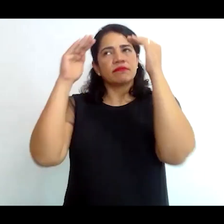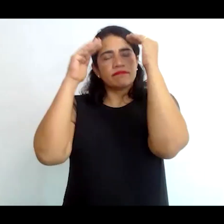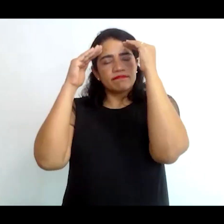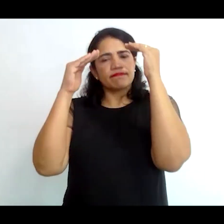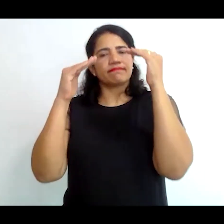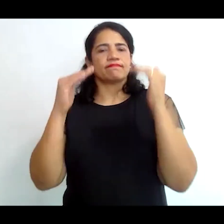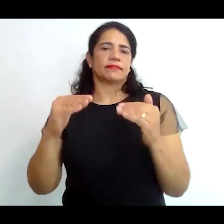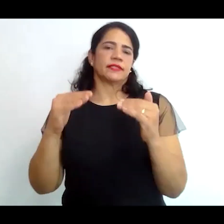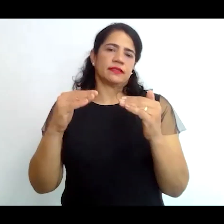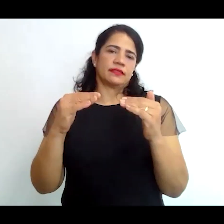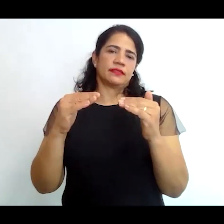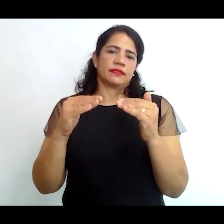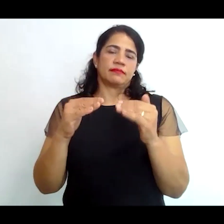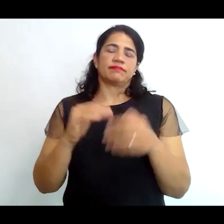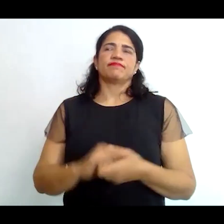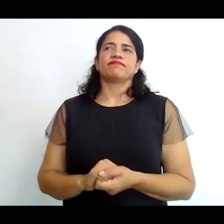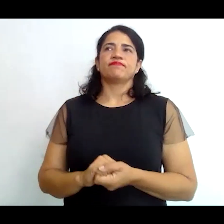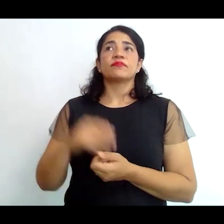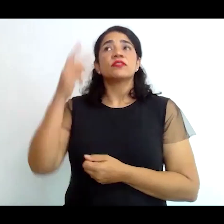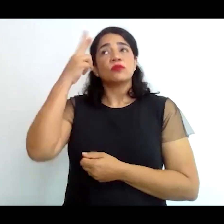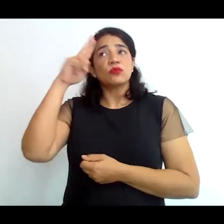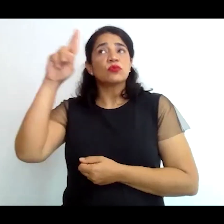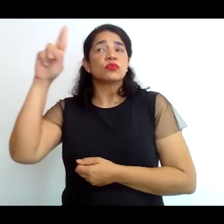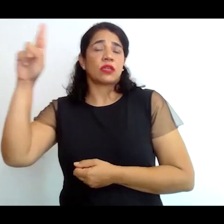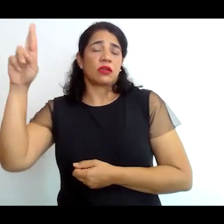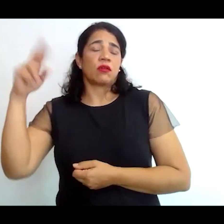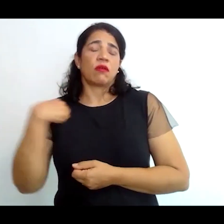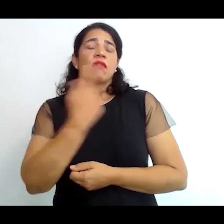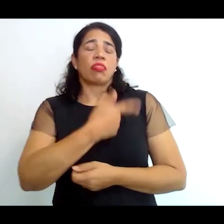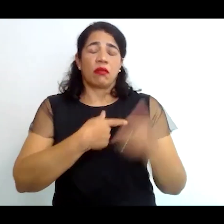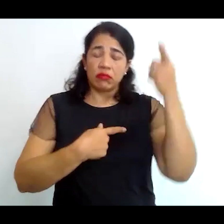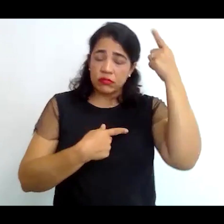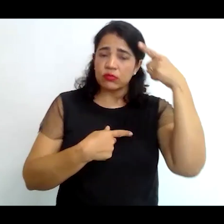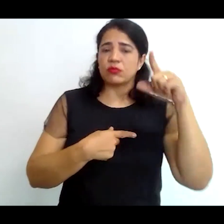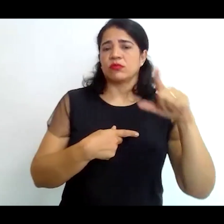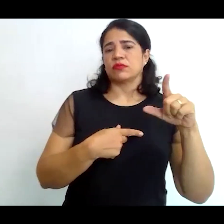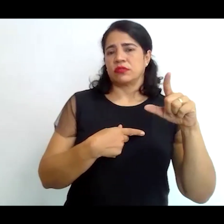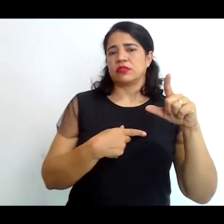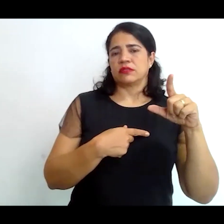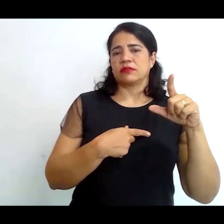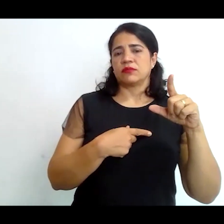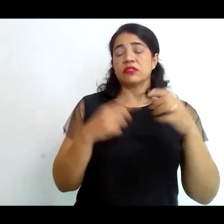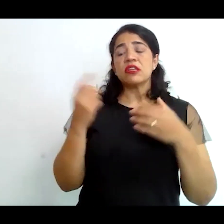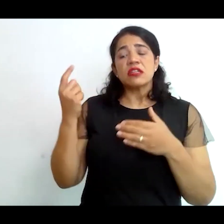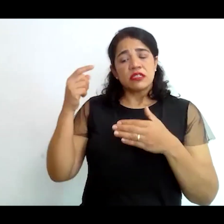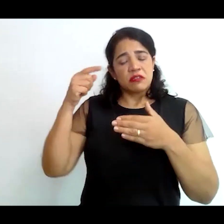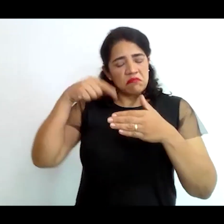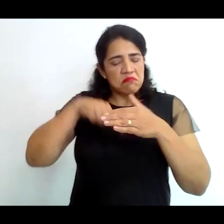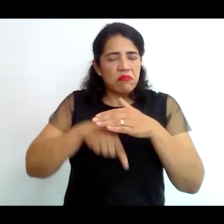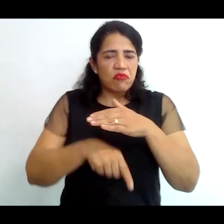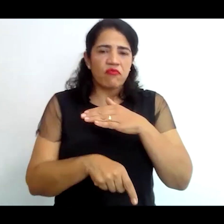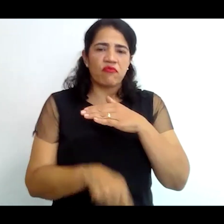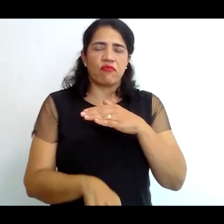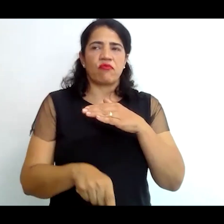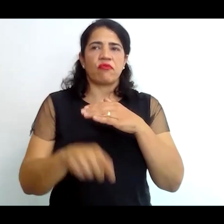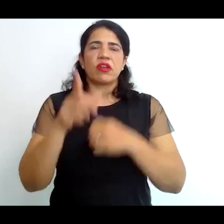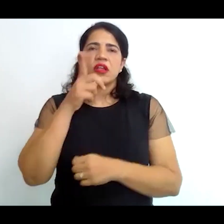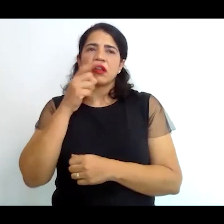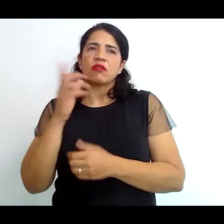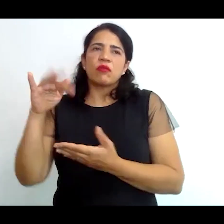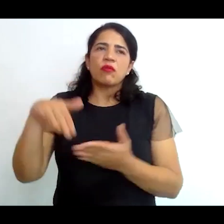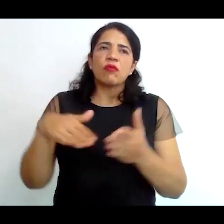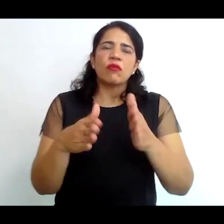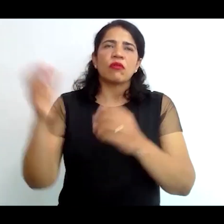no Senhor. Nós conseguimos fazer pelo imergir do rio da graça. Pois isso é justo,